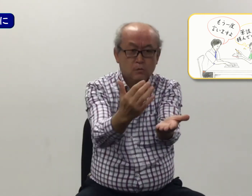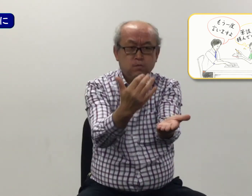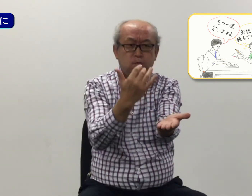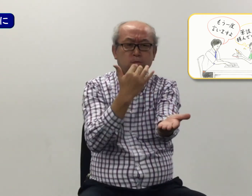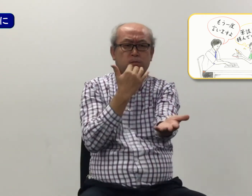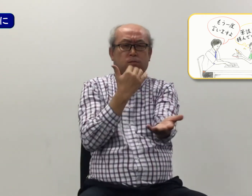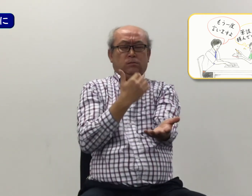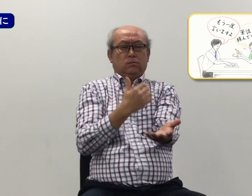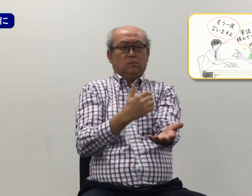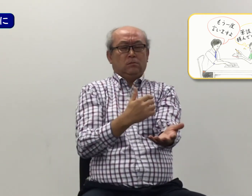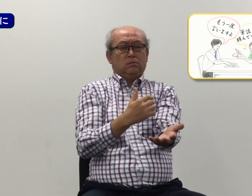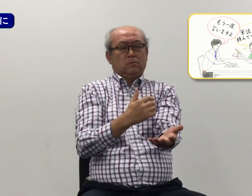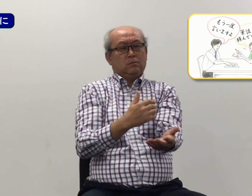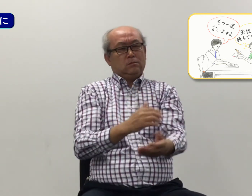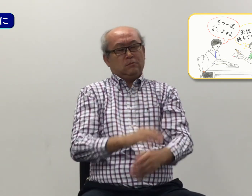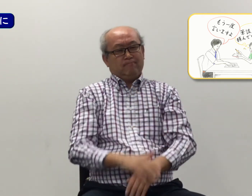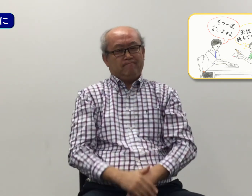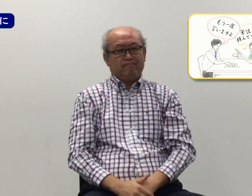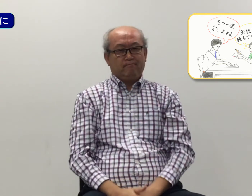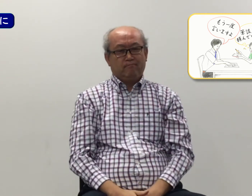しかありませんでした